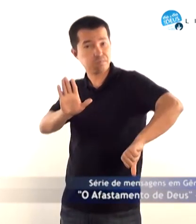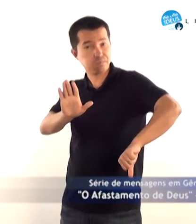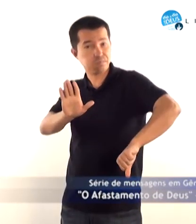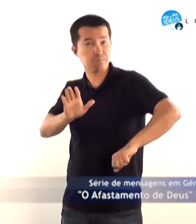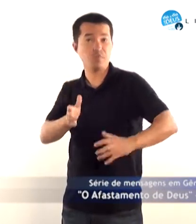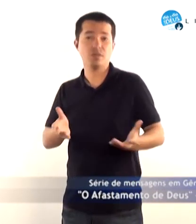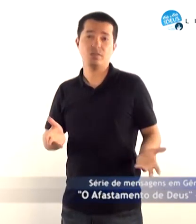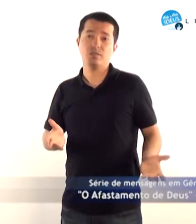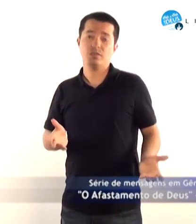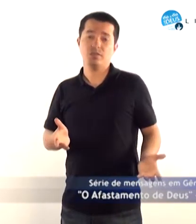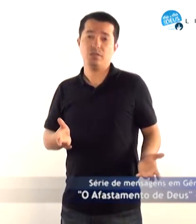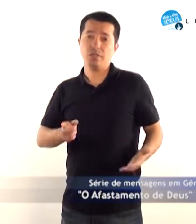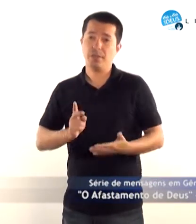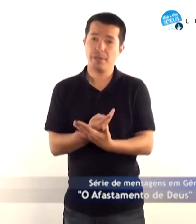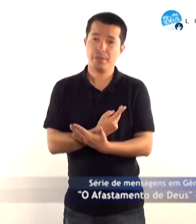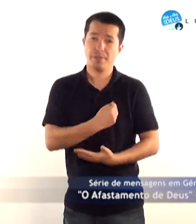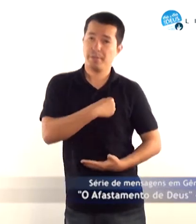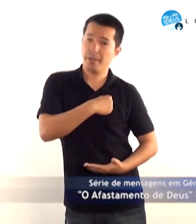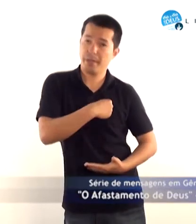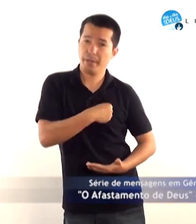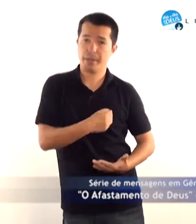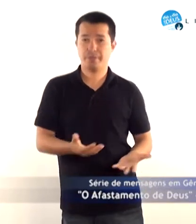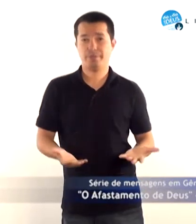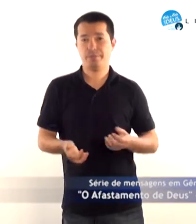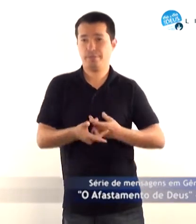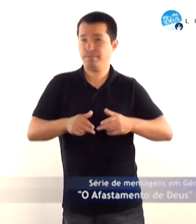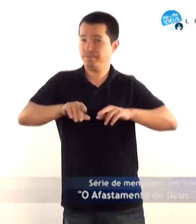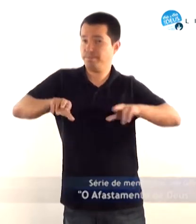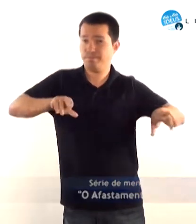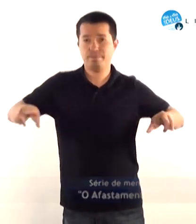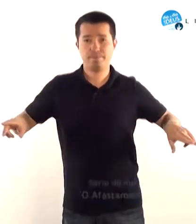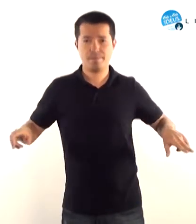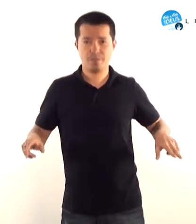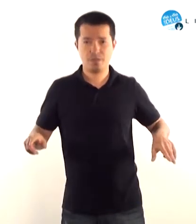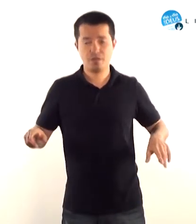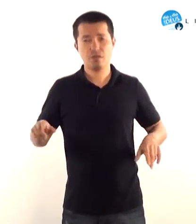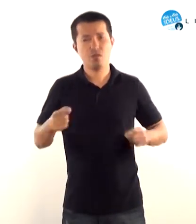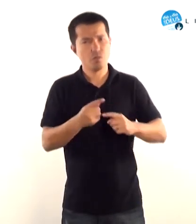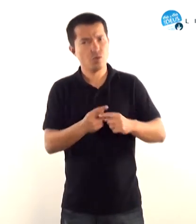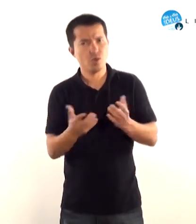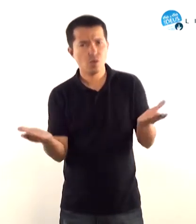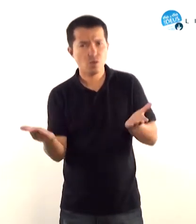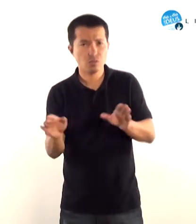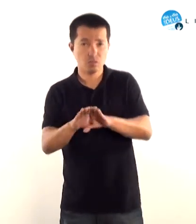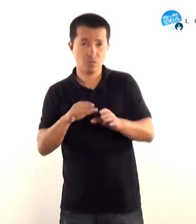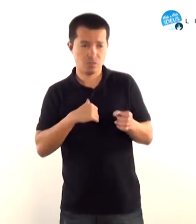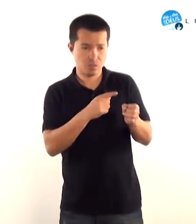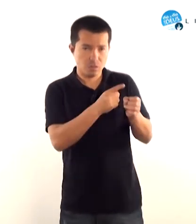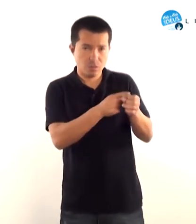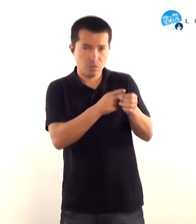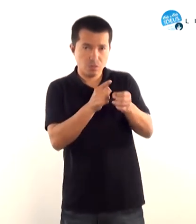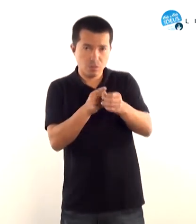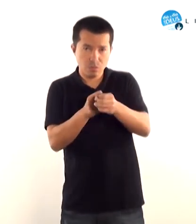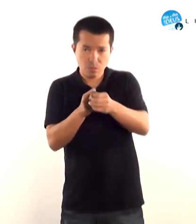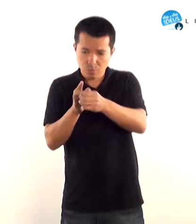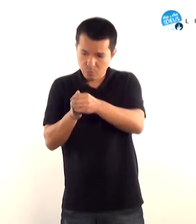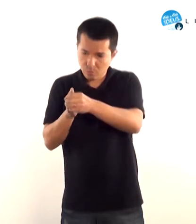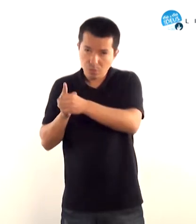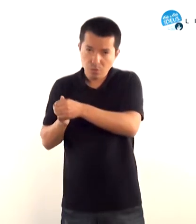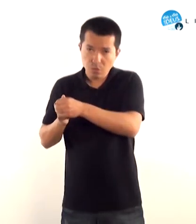vai acontecer com a sociedade de Sodoma e Gomorra e os outros povos que estão ao seu redor, com